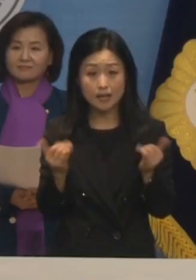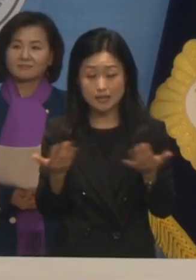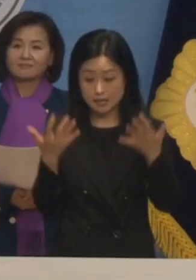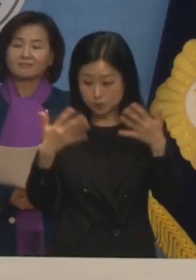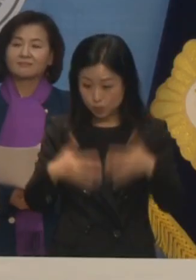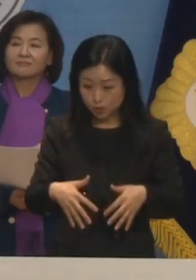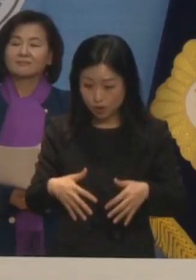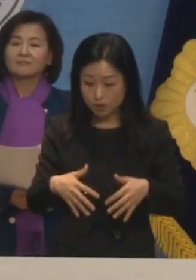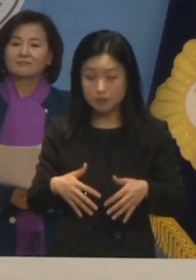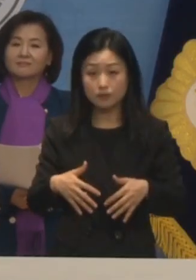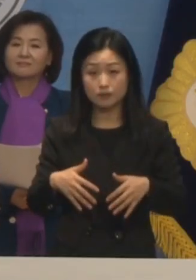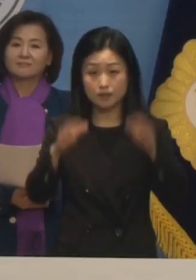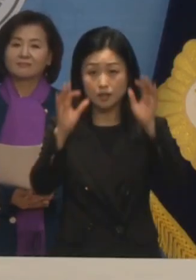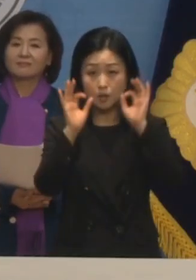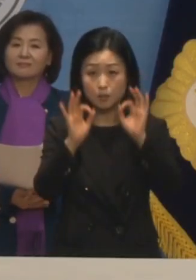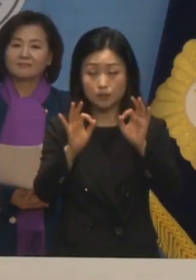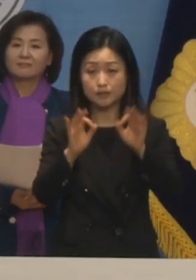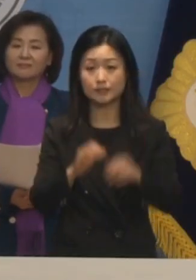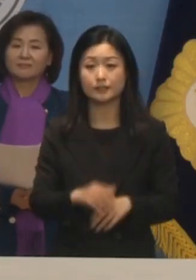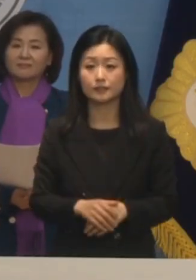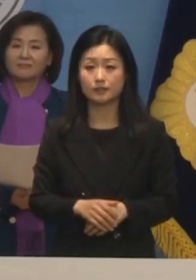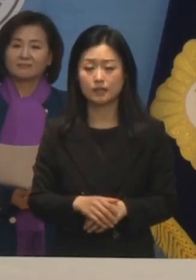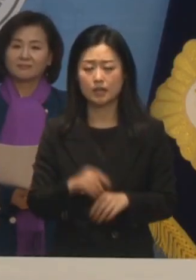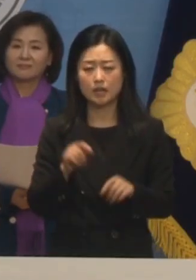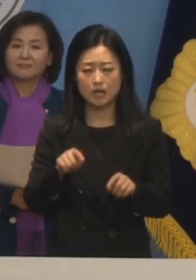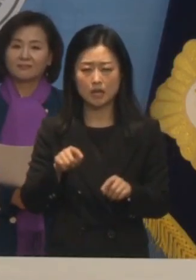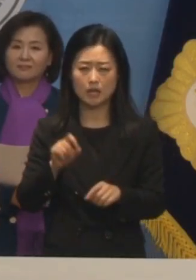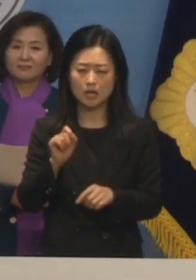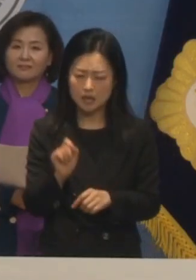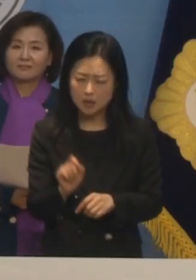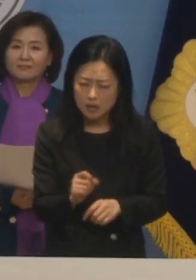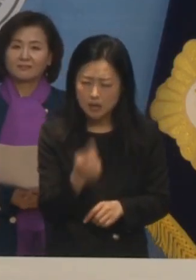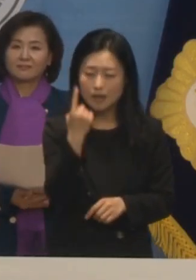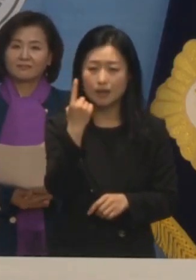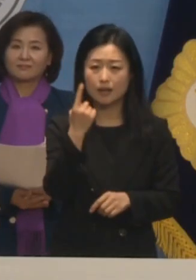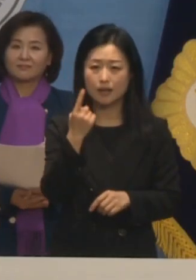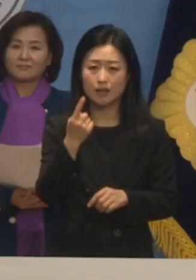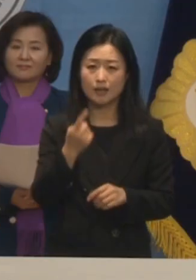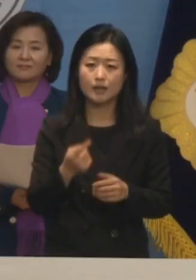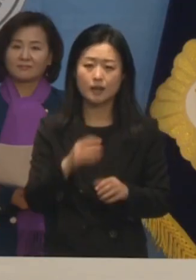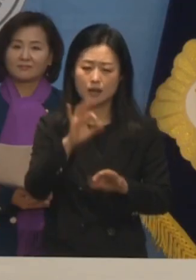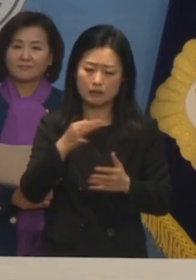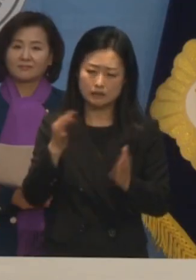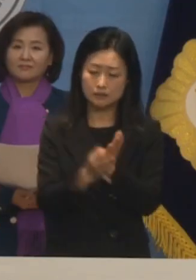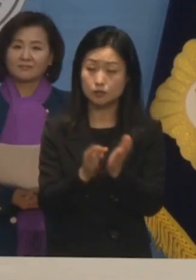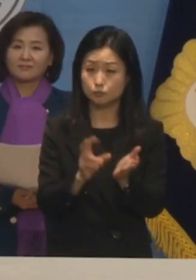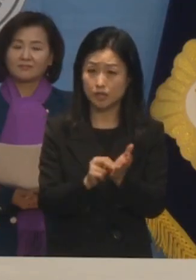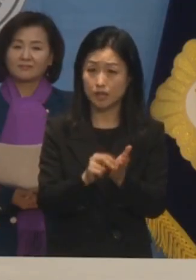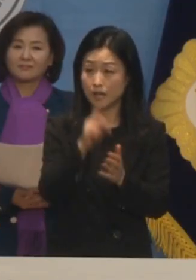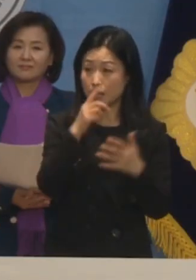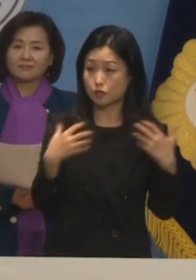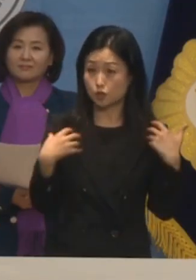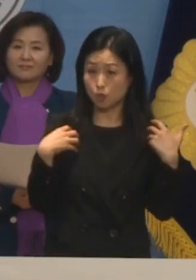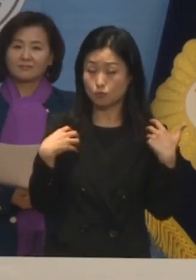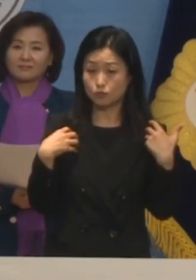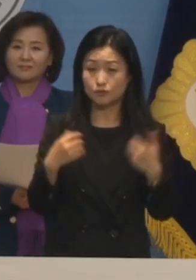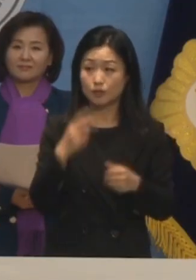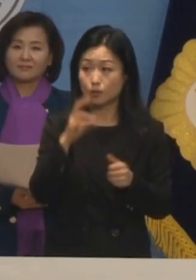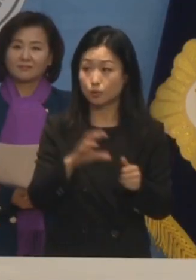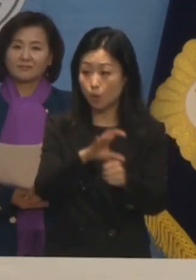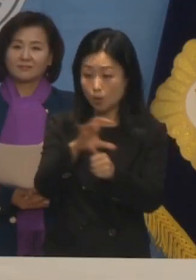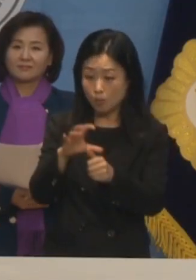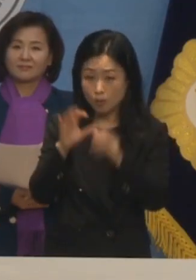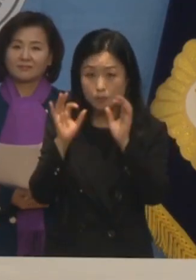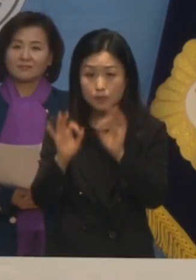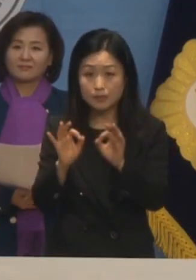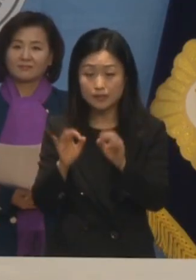조건이 이 모든 현장의 핵심적인 원인이 되고 있습니다. 정부가 추진해온 돌봄의 사회화는 계약을